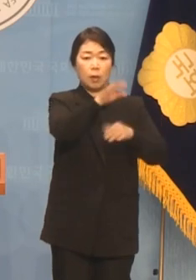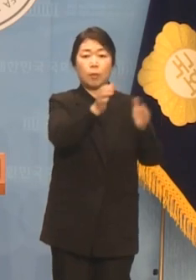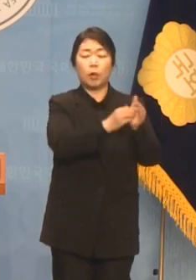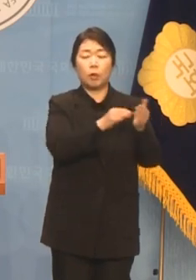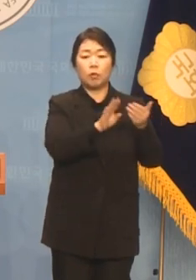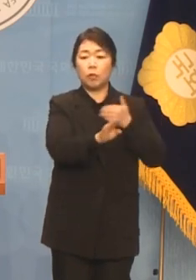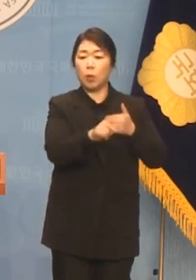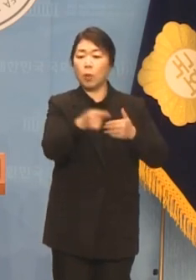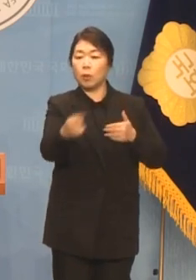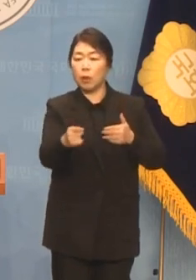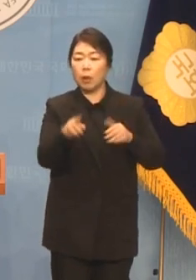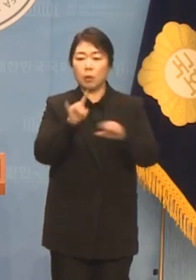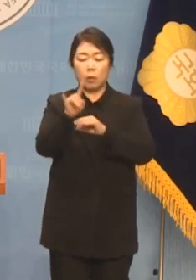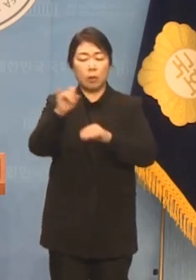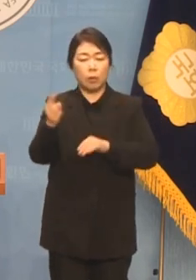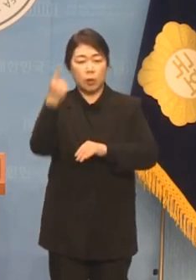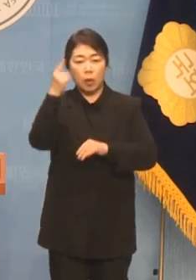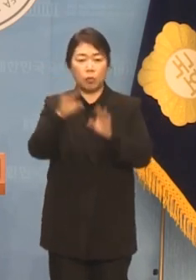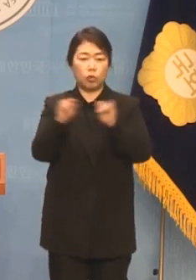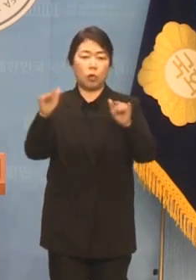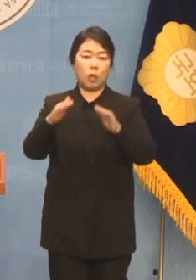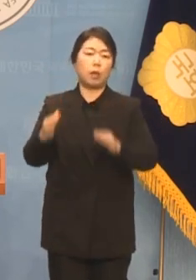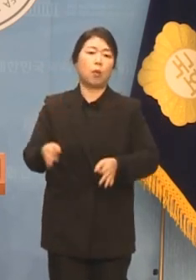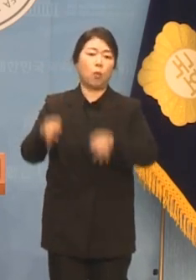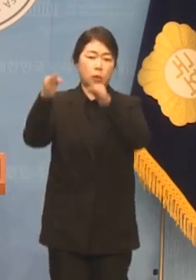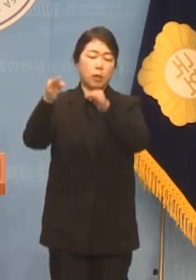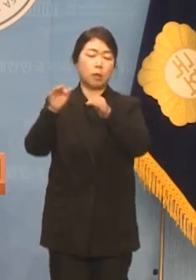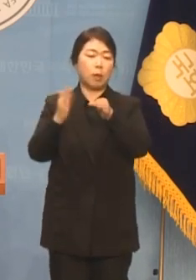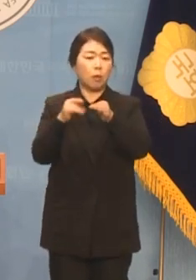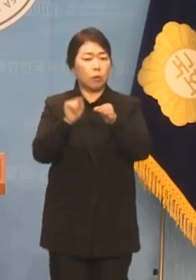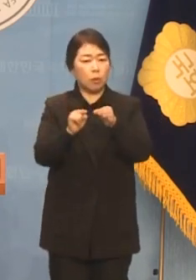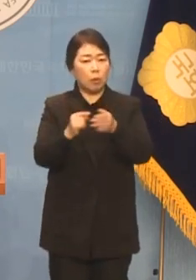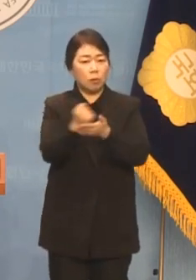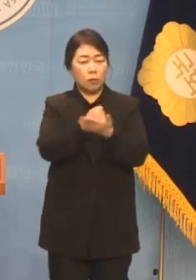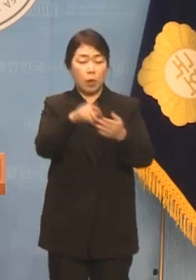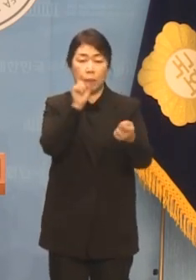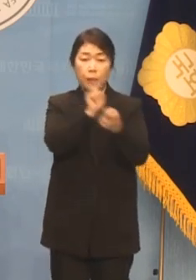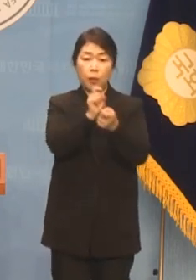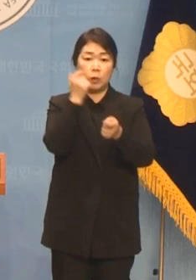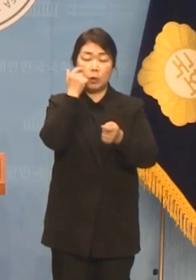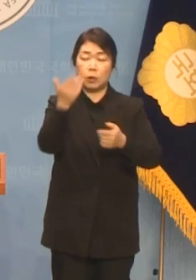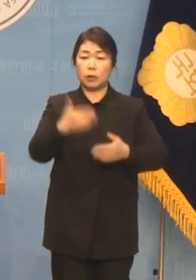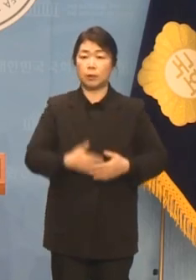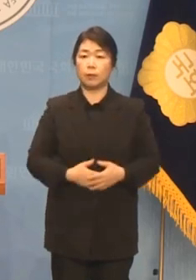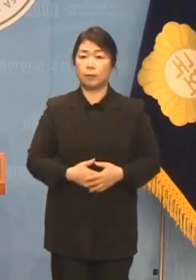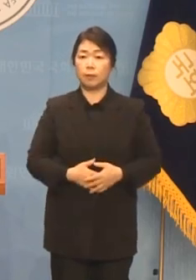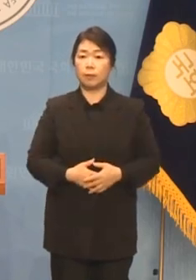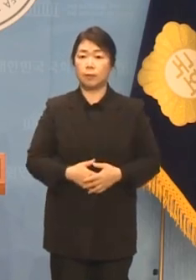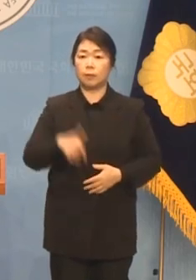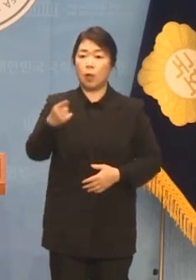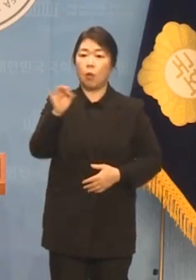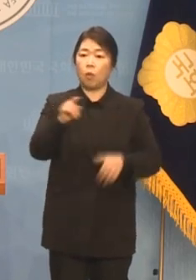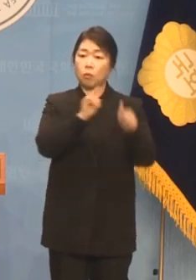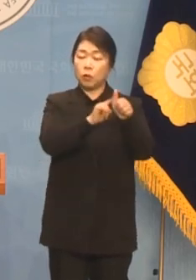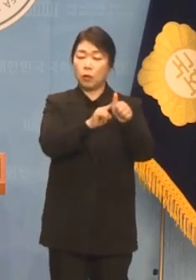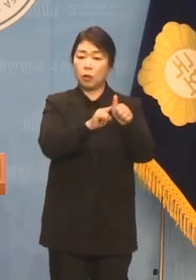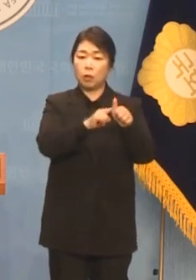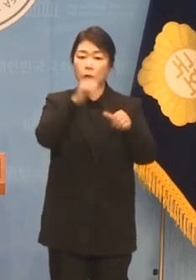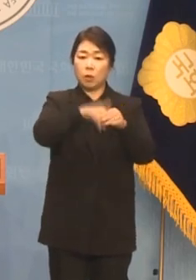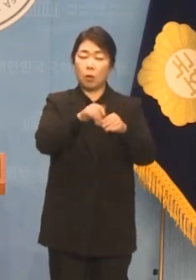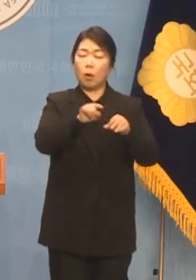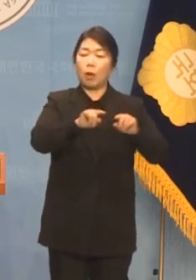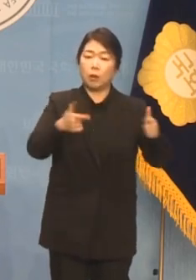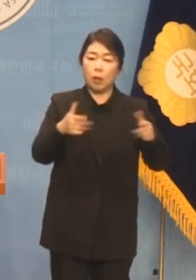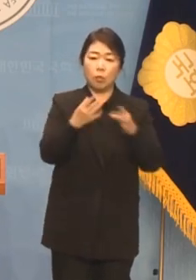대발 부동산 호재가 생긴 것도 단순한입니까 공보에 성공한 부동산